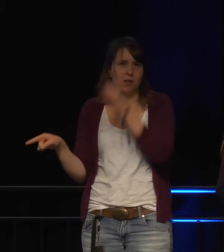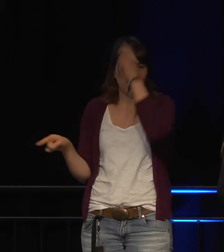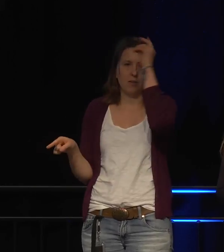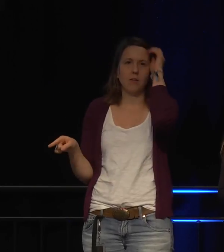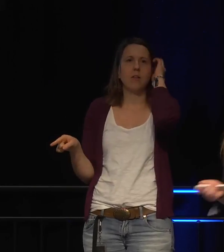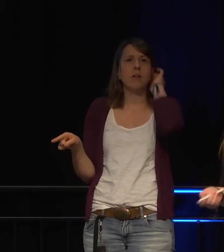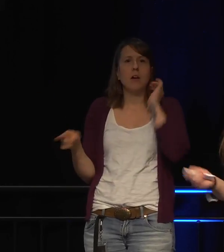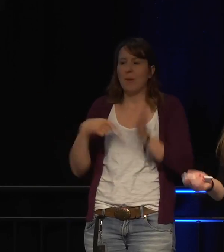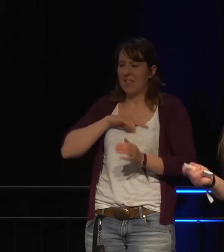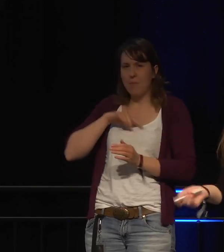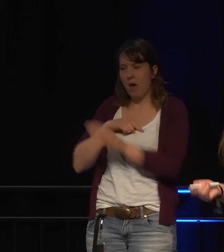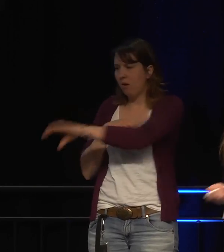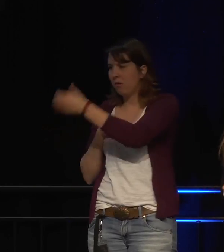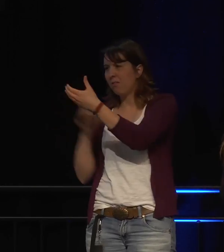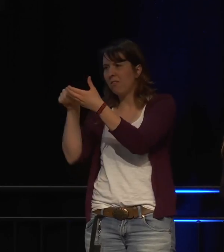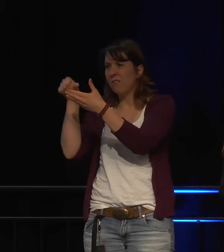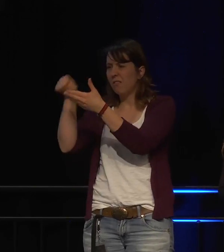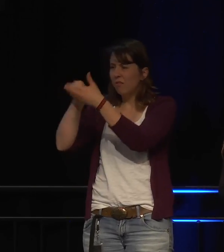No hay un botón en el que se pueda apagar.